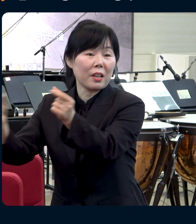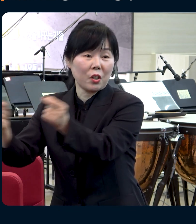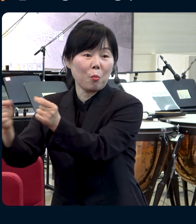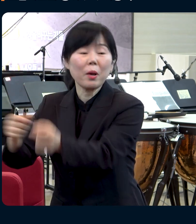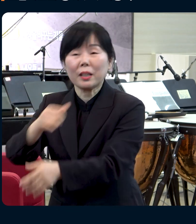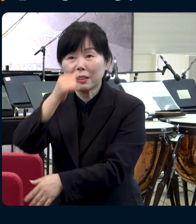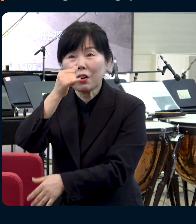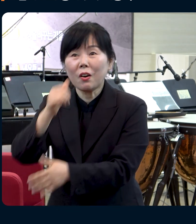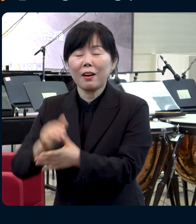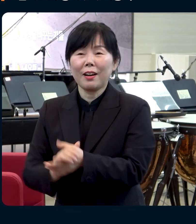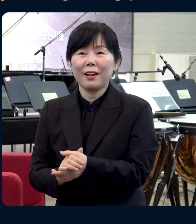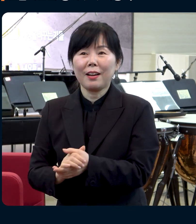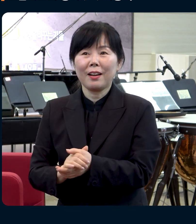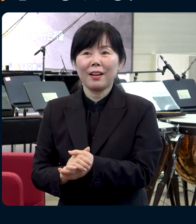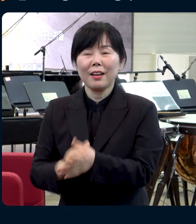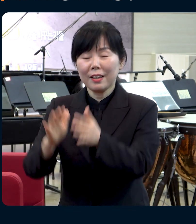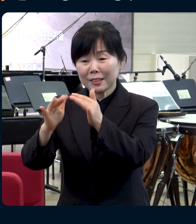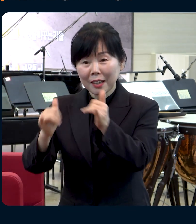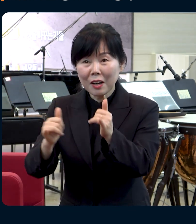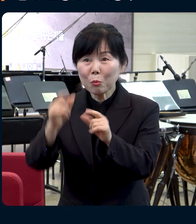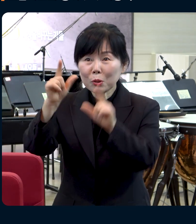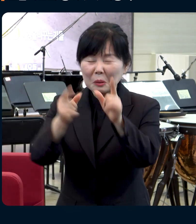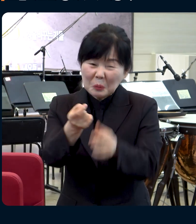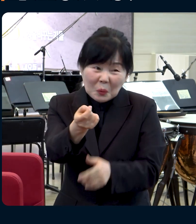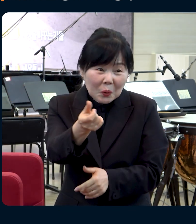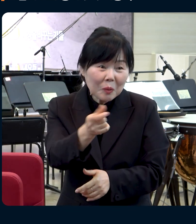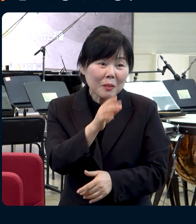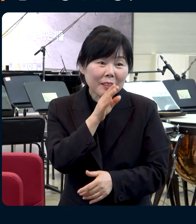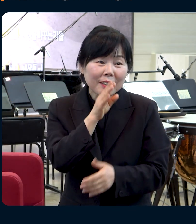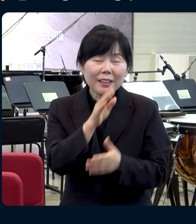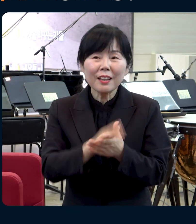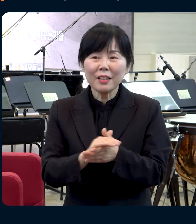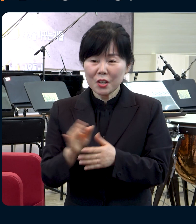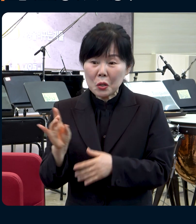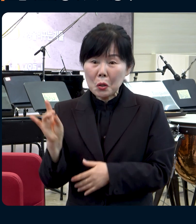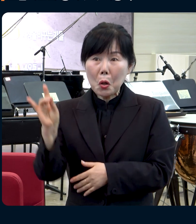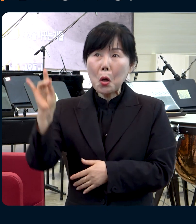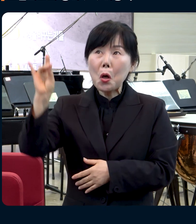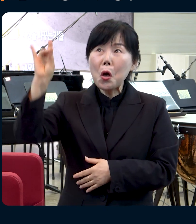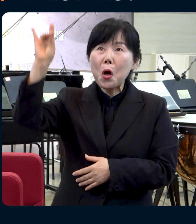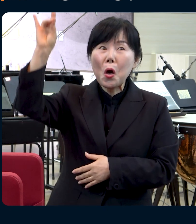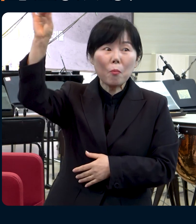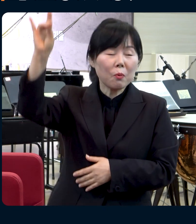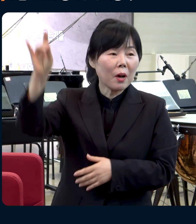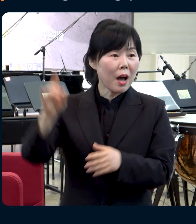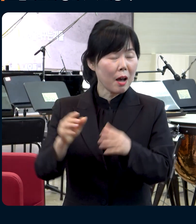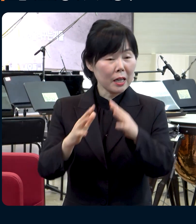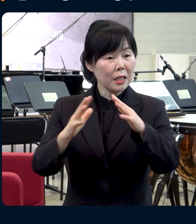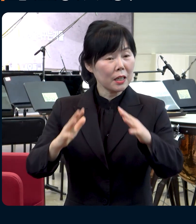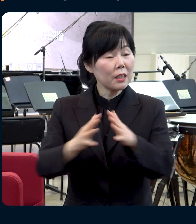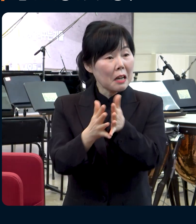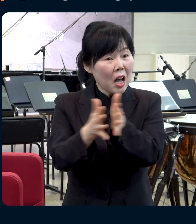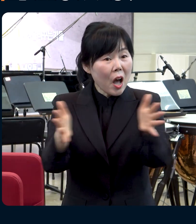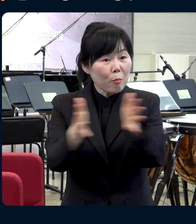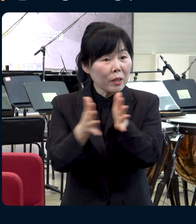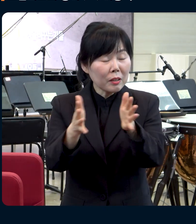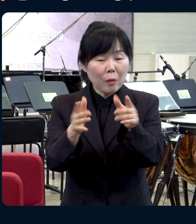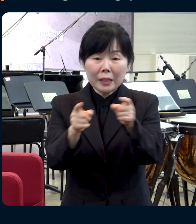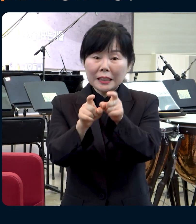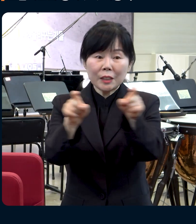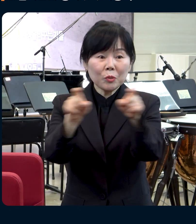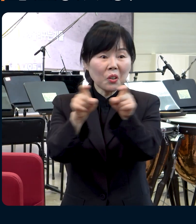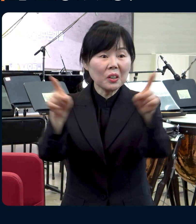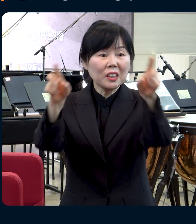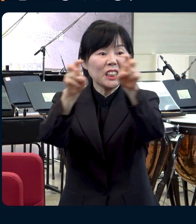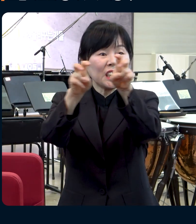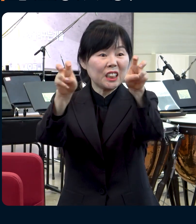옆에 있는 거예요. 여기 사람이 조그맣죠. 저 높이가 무려 건물 10층에서 20층 높이가 되는 겁니다.